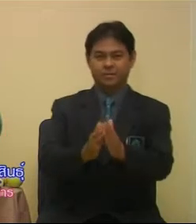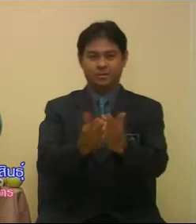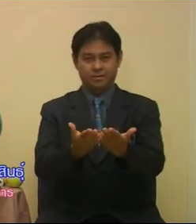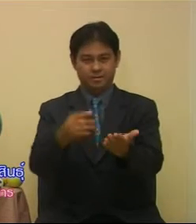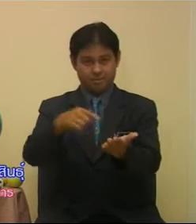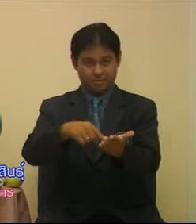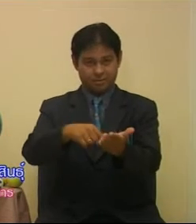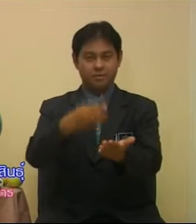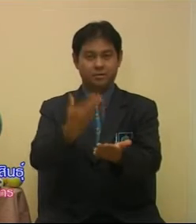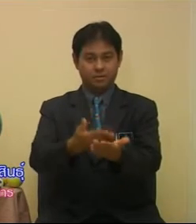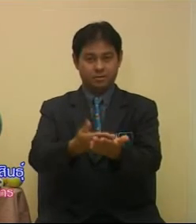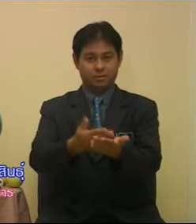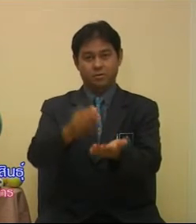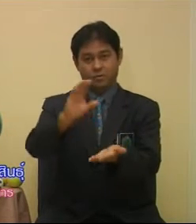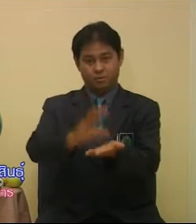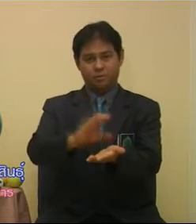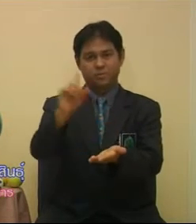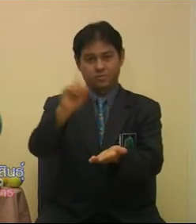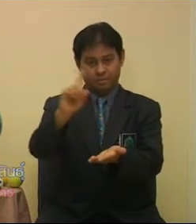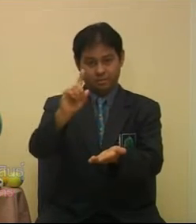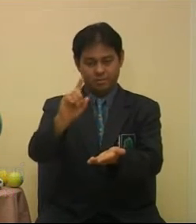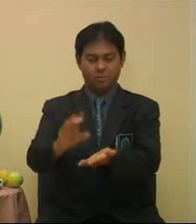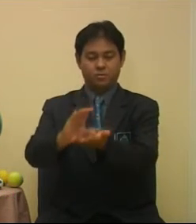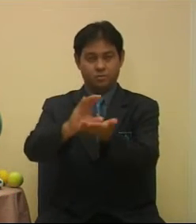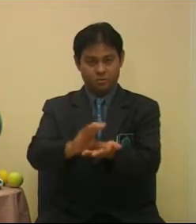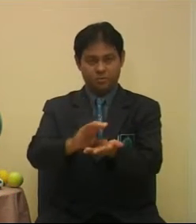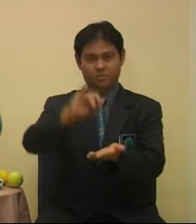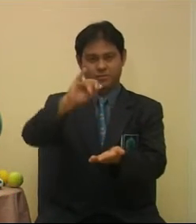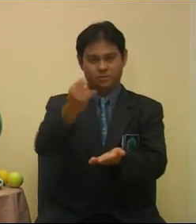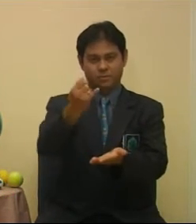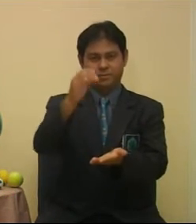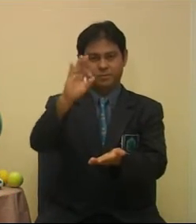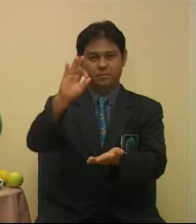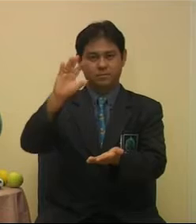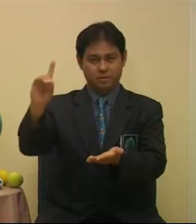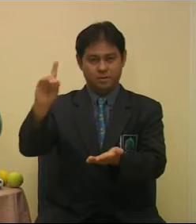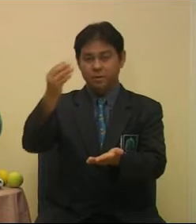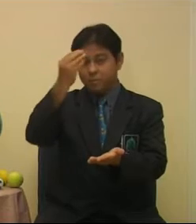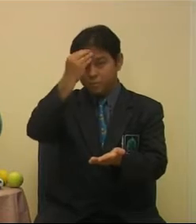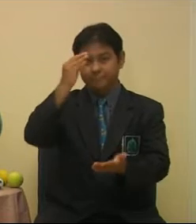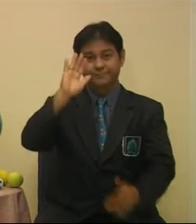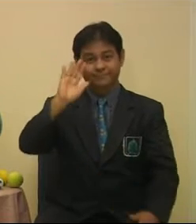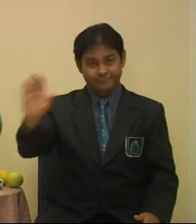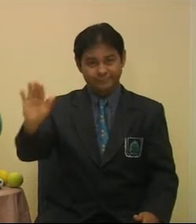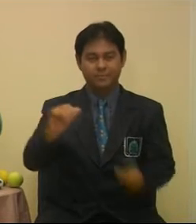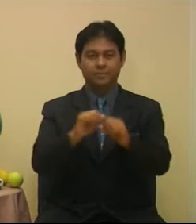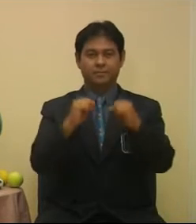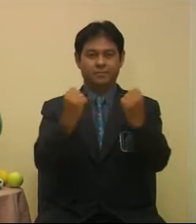ได้รับงบประมาณสนับสนุนจากสหพันธ์คนหูหนวกแห่งประเทศญี่ปุ่นหรือ JFD และจากสมาคม